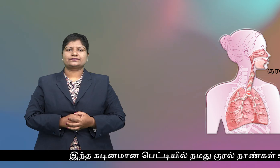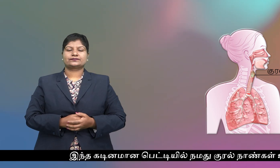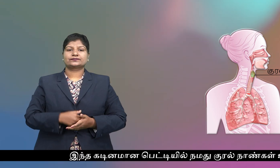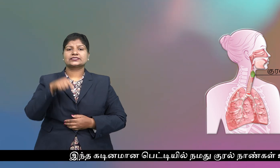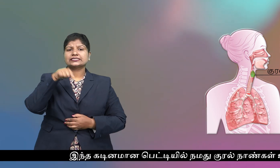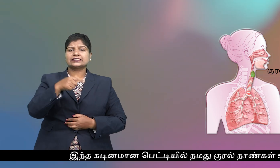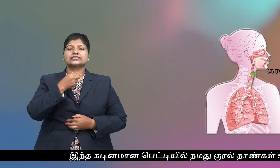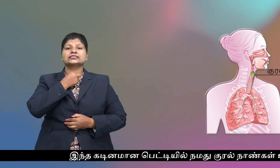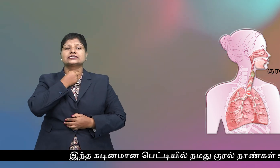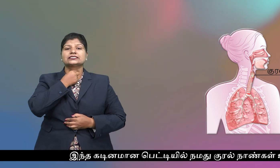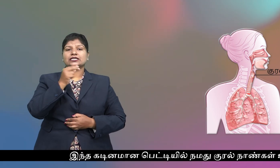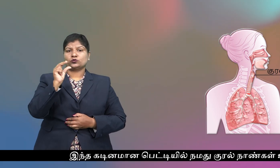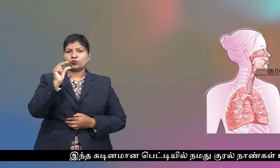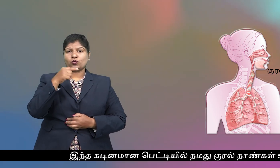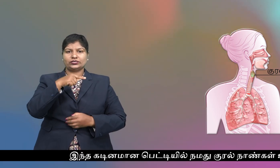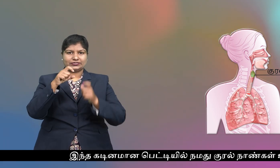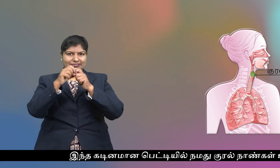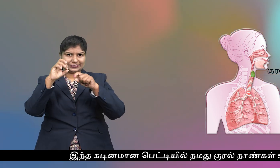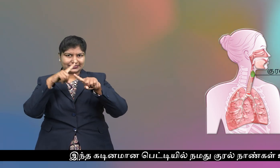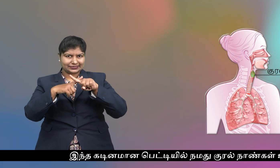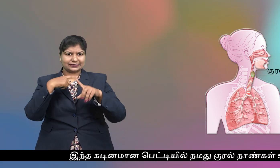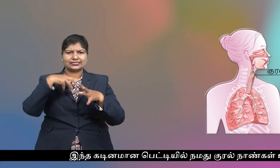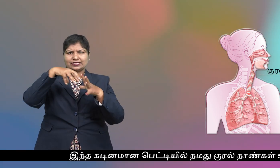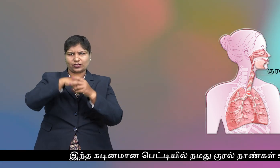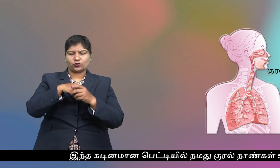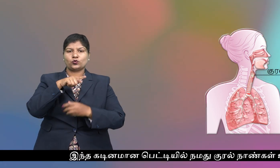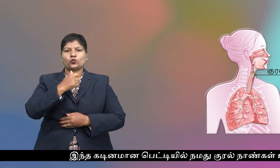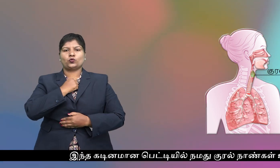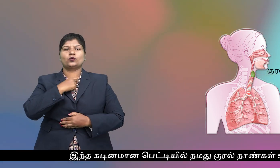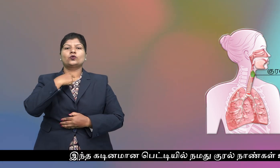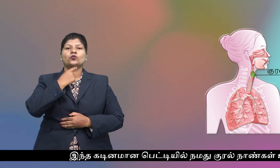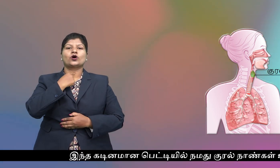இந்த கடினமான பெட்டியில் நமது குரல் நாணங்கள் உள்ளன.